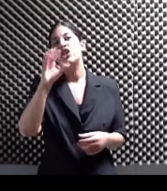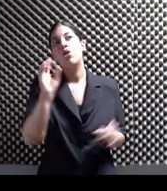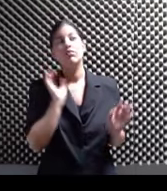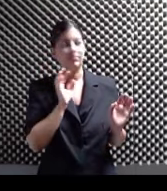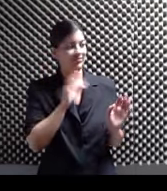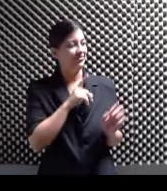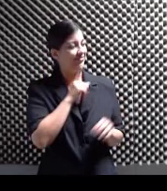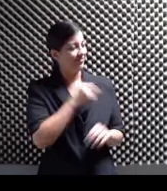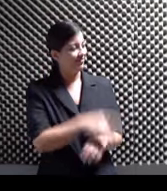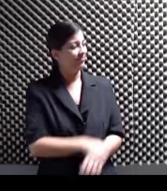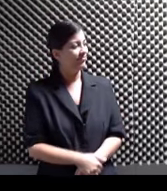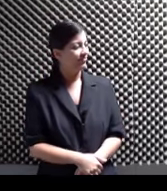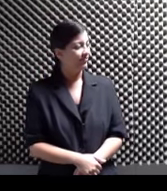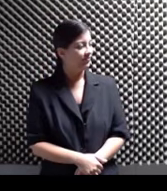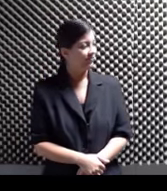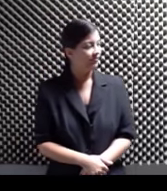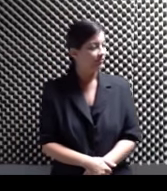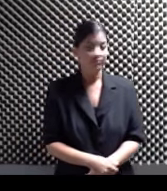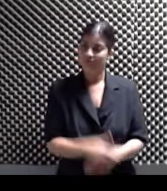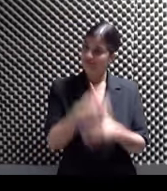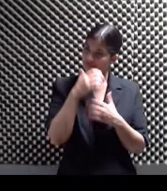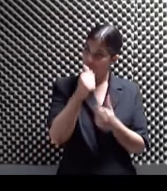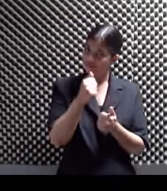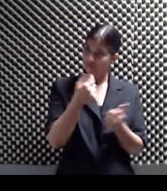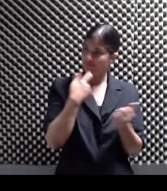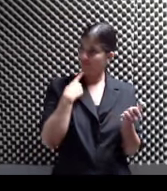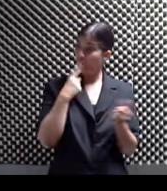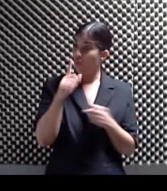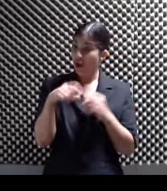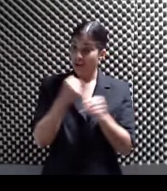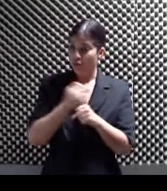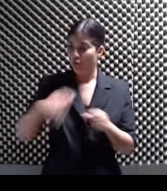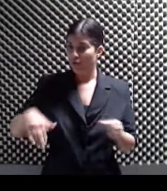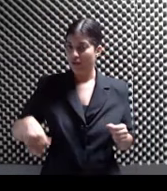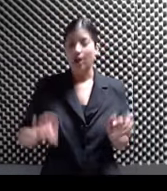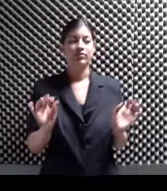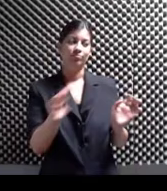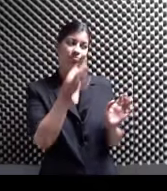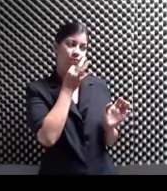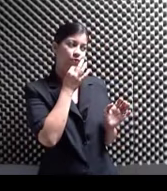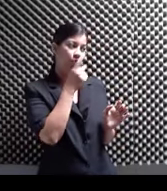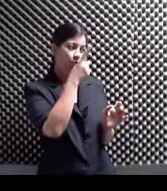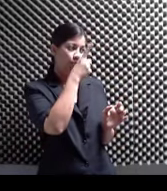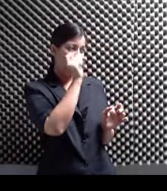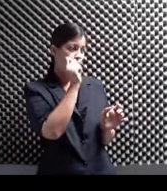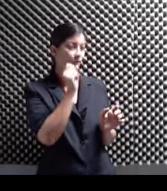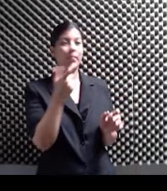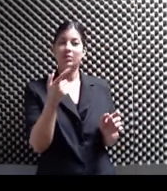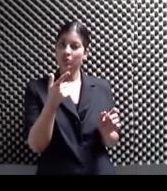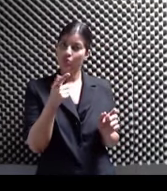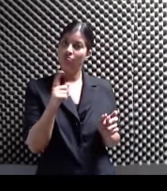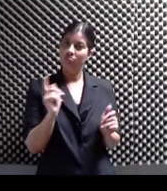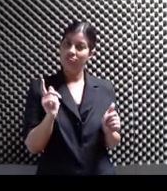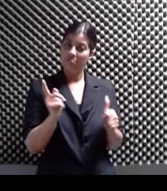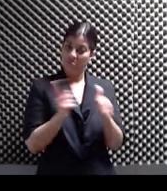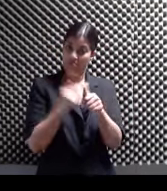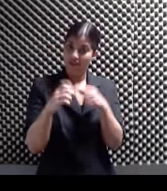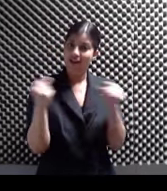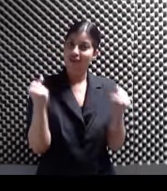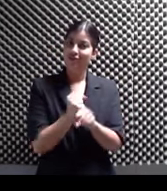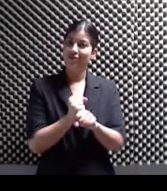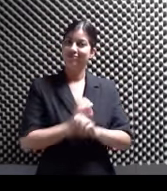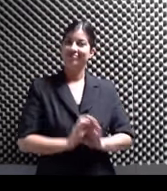Pues, ay, qué este, interesante. O sea que no lleva un año. No, ahora en junio 21 pues celebraremos el